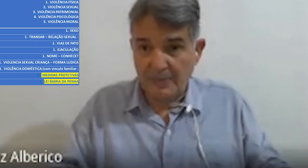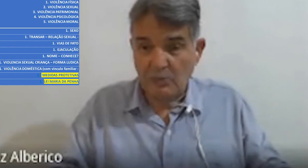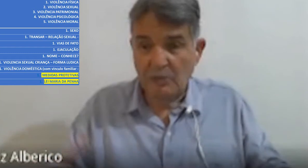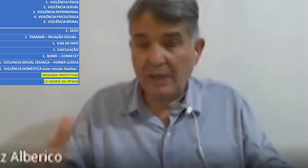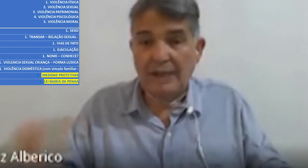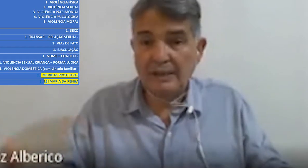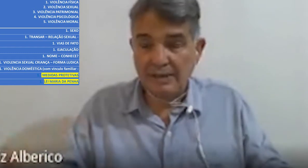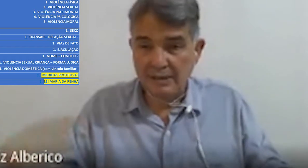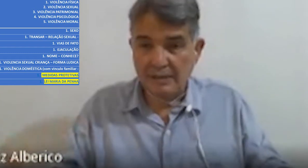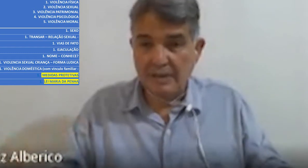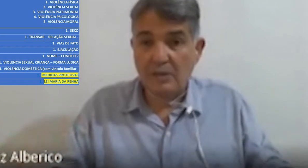Não tem nada de. Então,